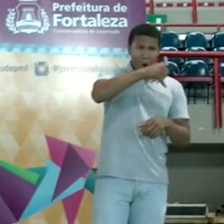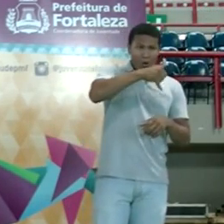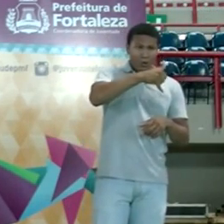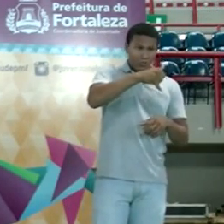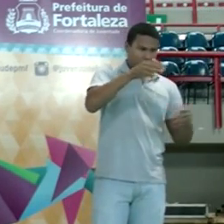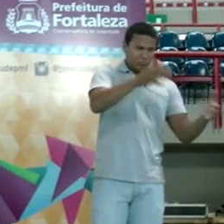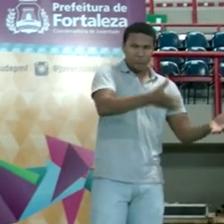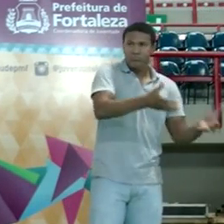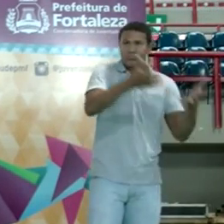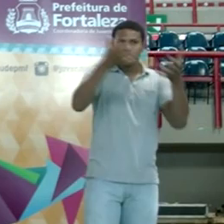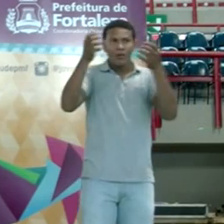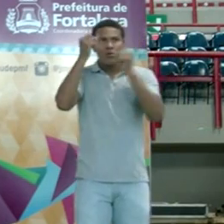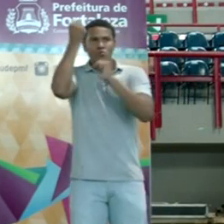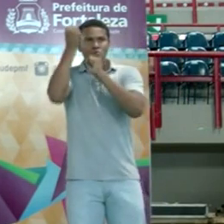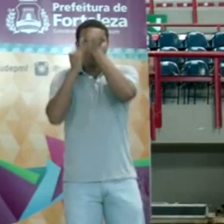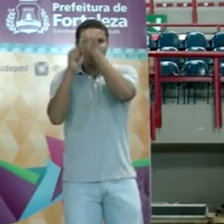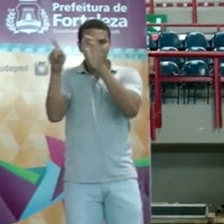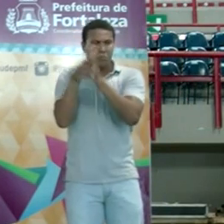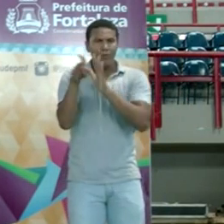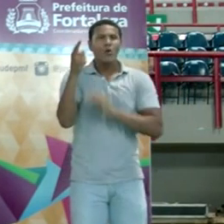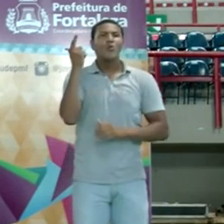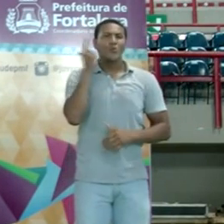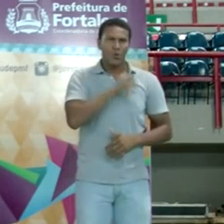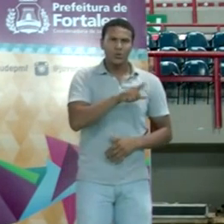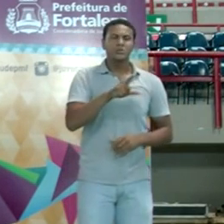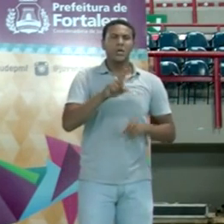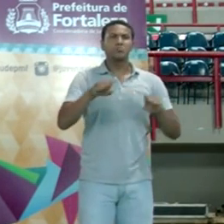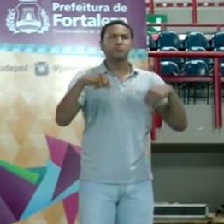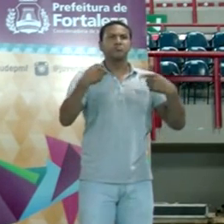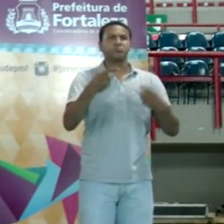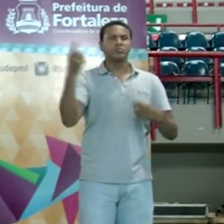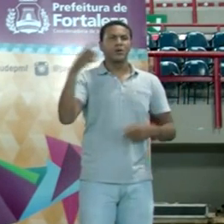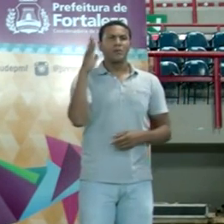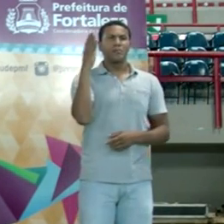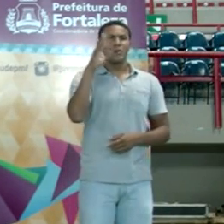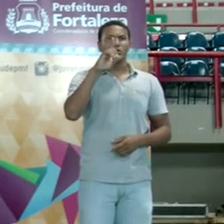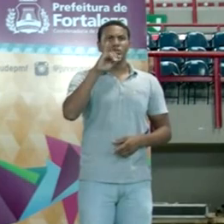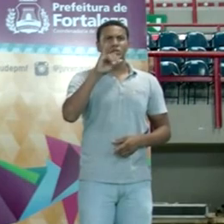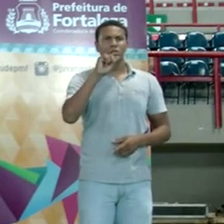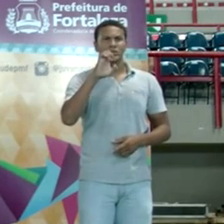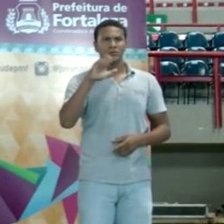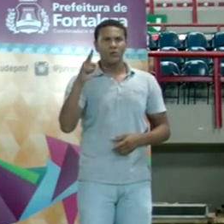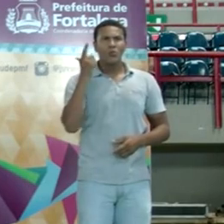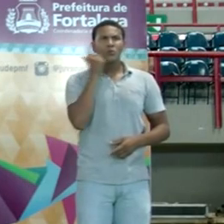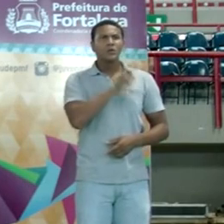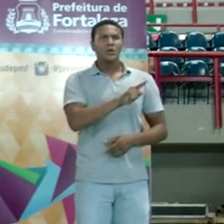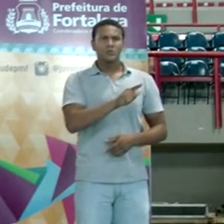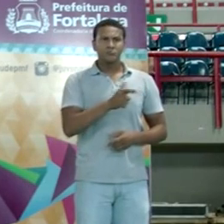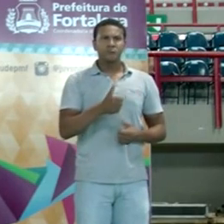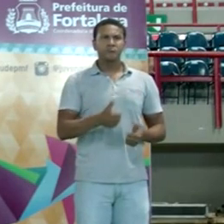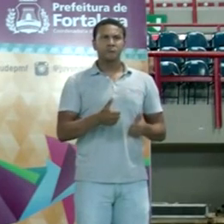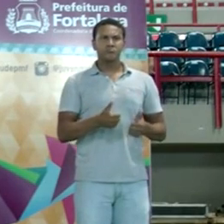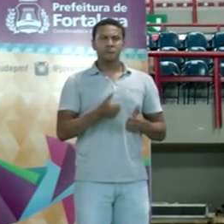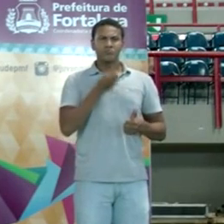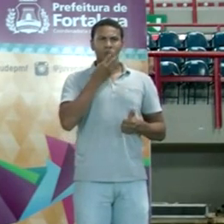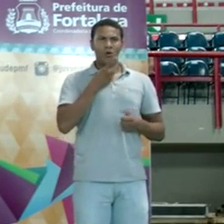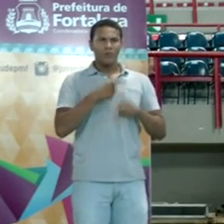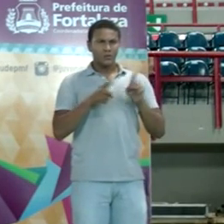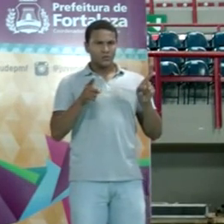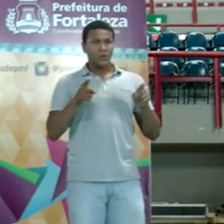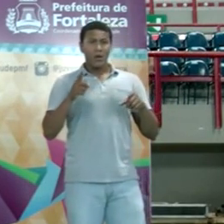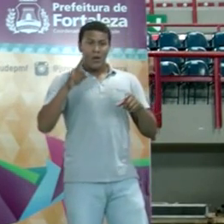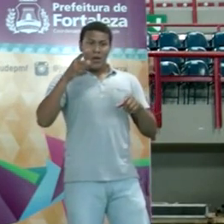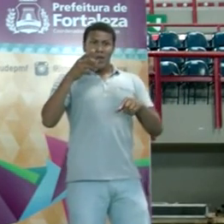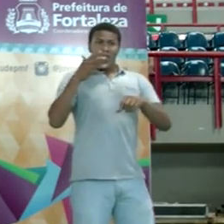vira biodiesel. Mesmo queimado do jeito que ele está. Foi uma invenção fantástica. Agora, não se pode negar que a plantação